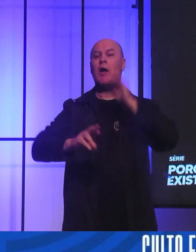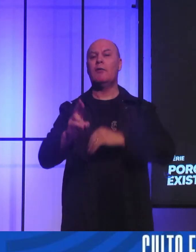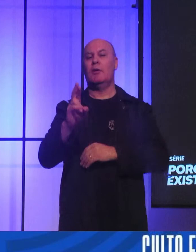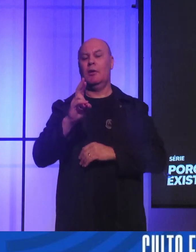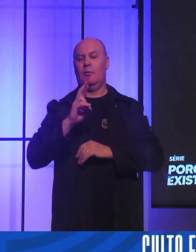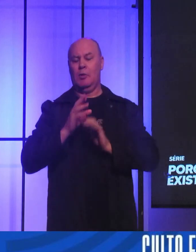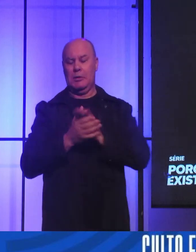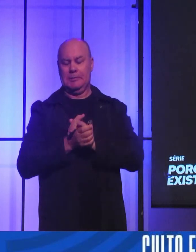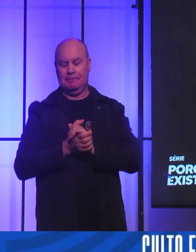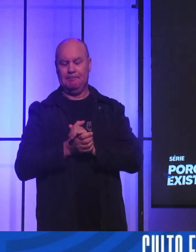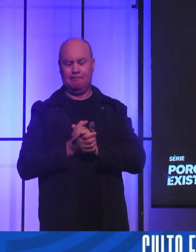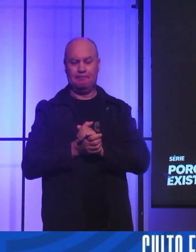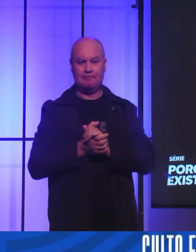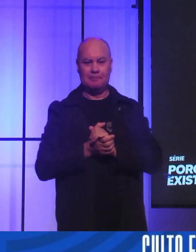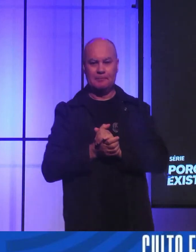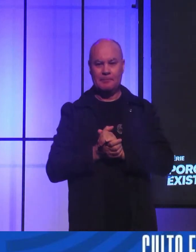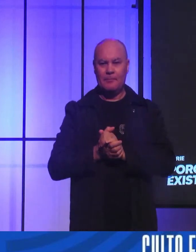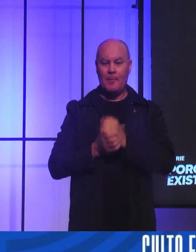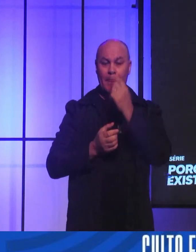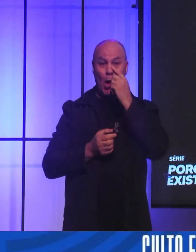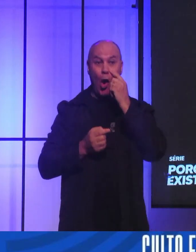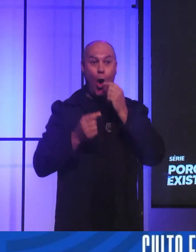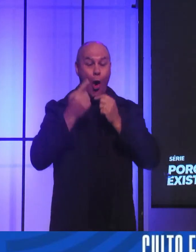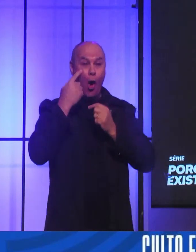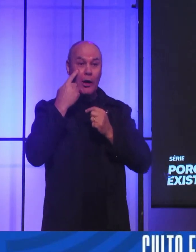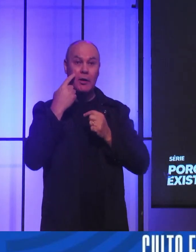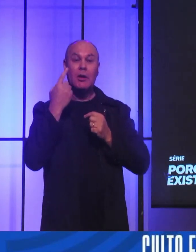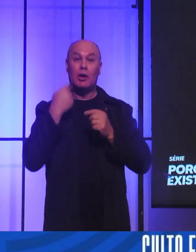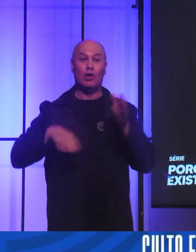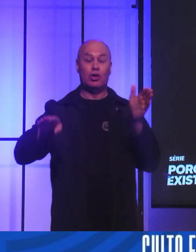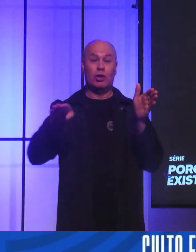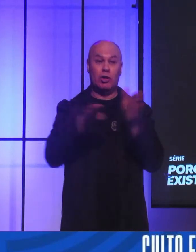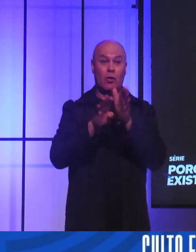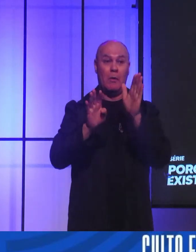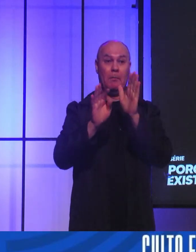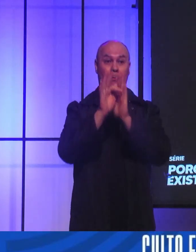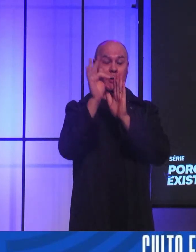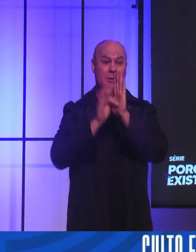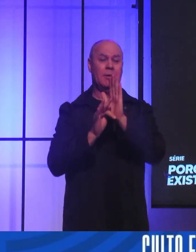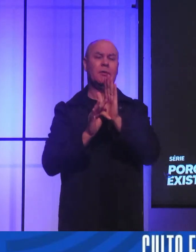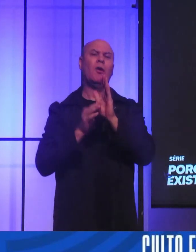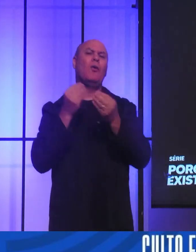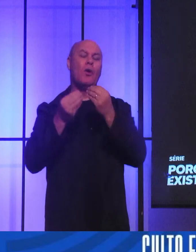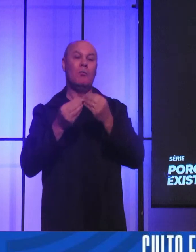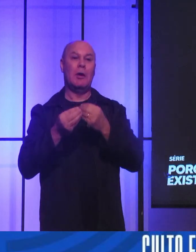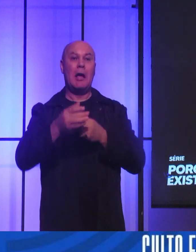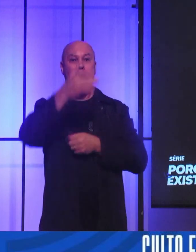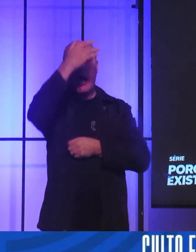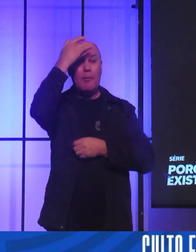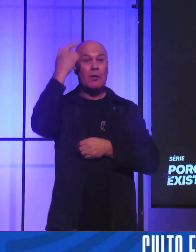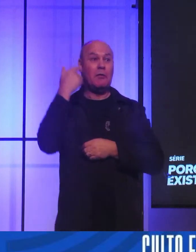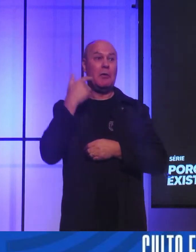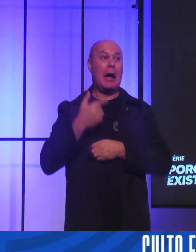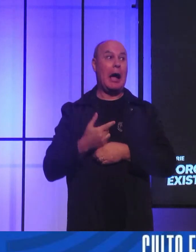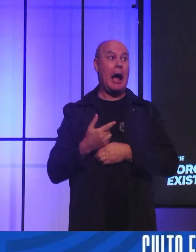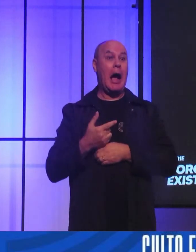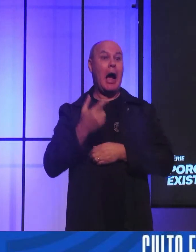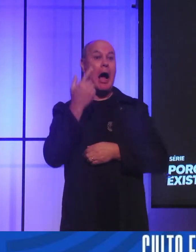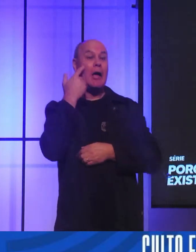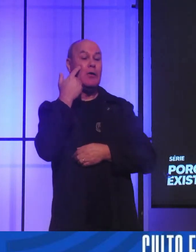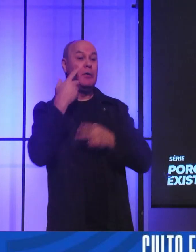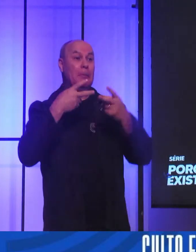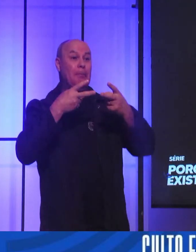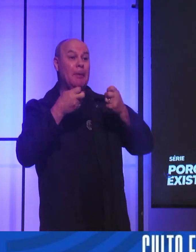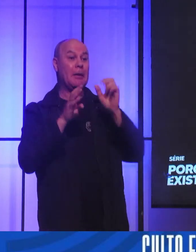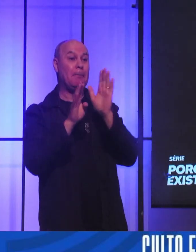pessoas dizem que uma ação nossa comunitária alcançou a vida deles. E agora, nessa